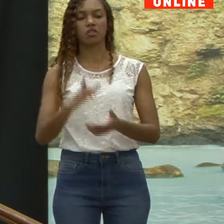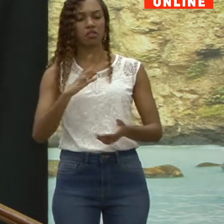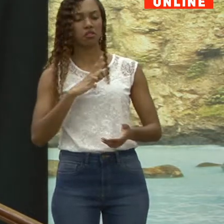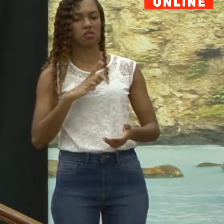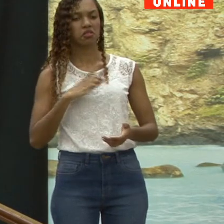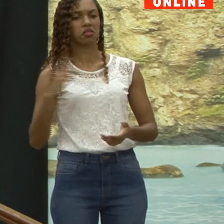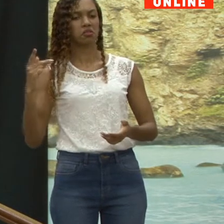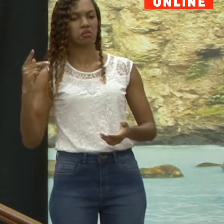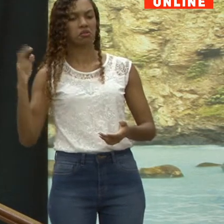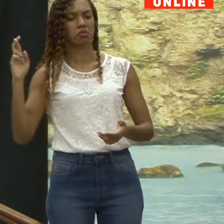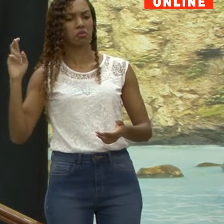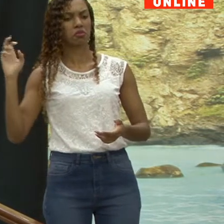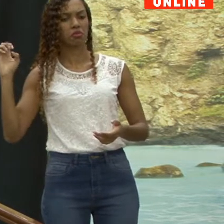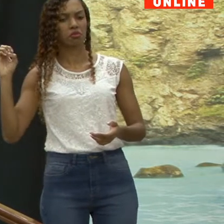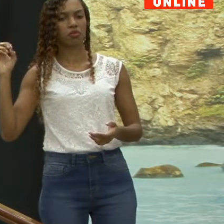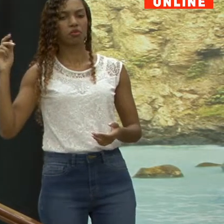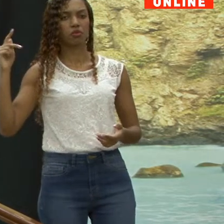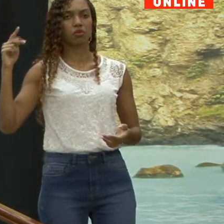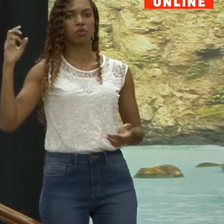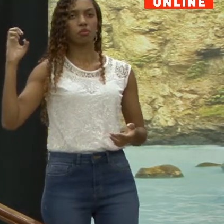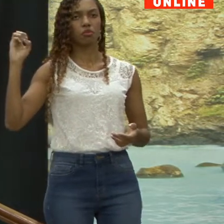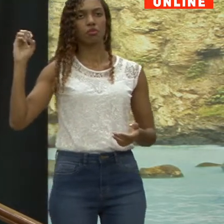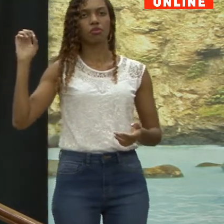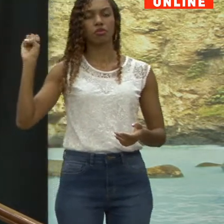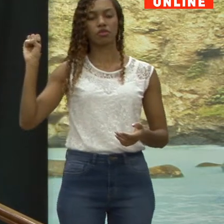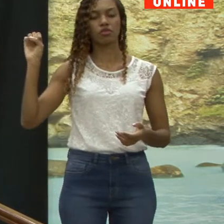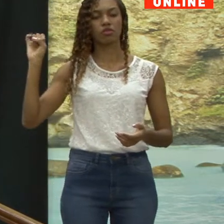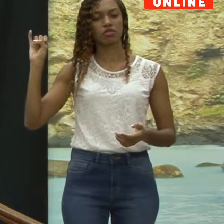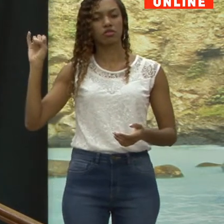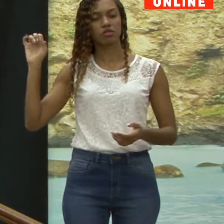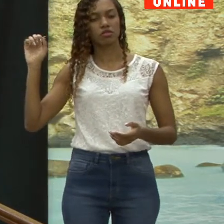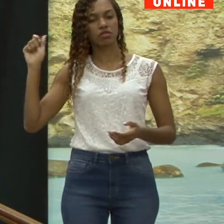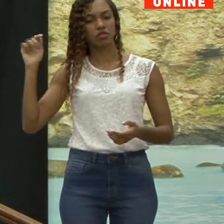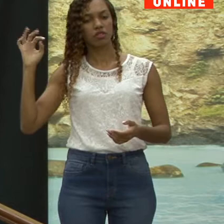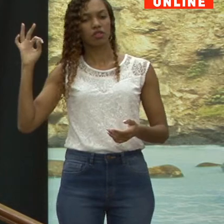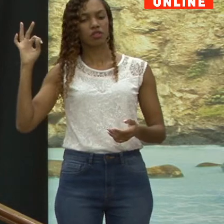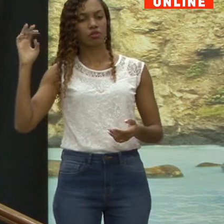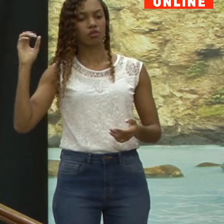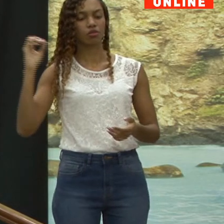Será que Deus não teria um lugar melhor para esconder o profeta? Pense bem.